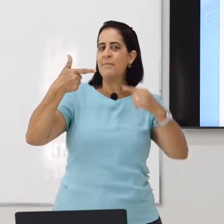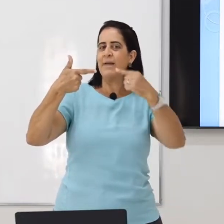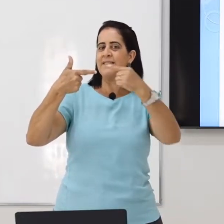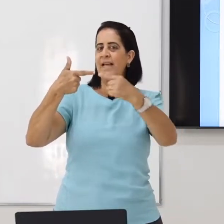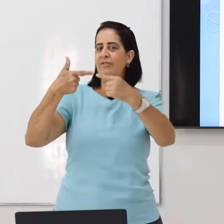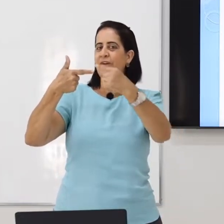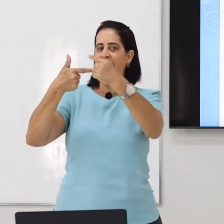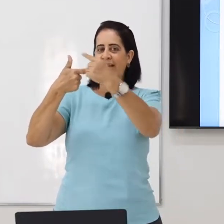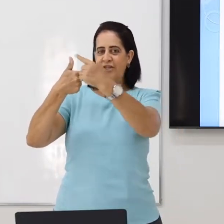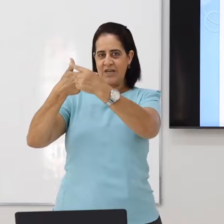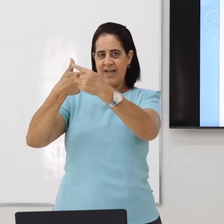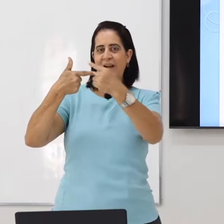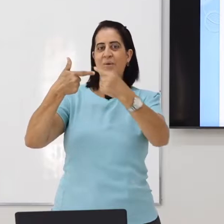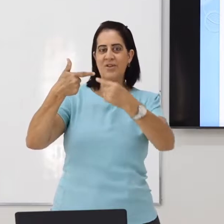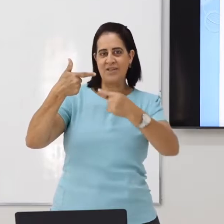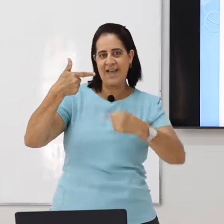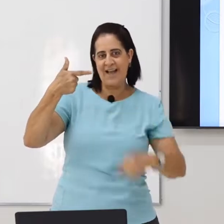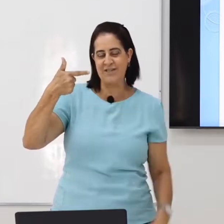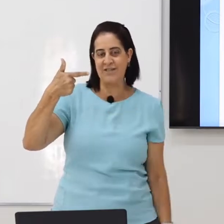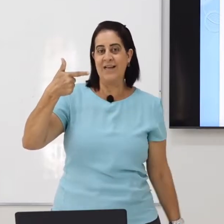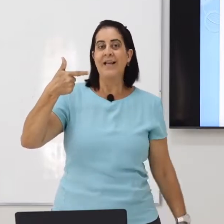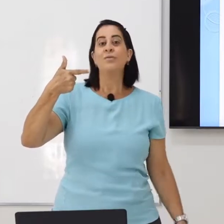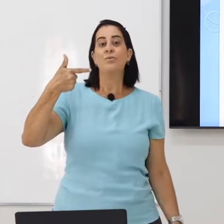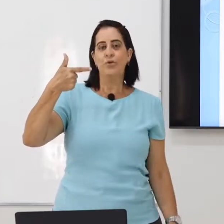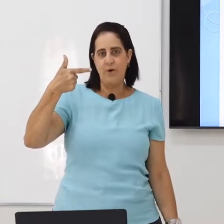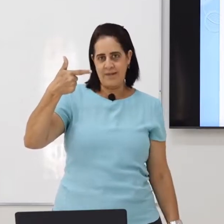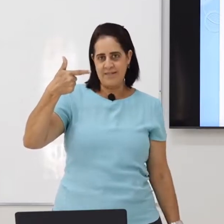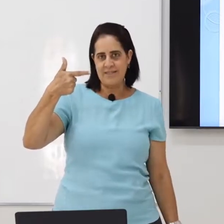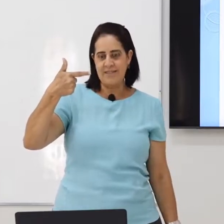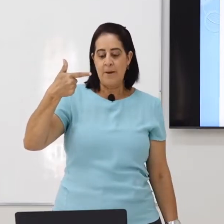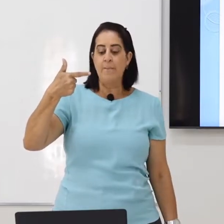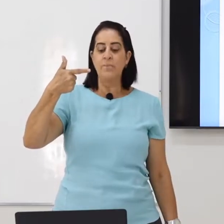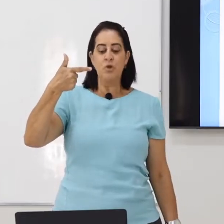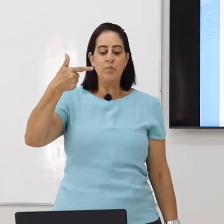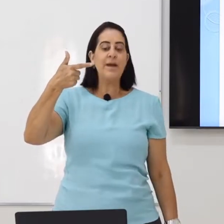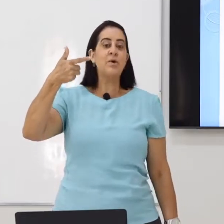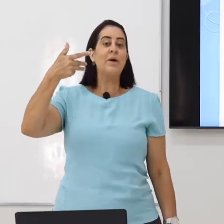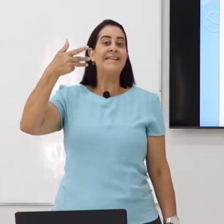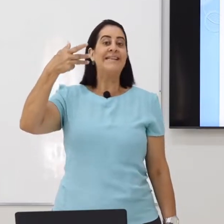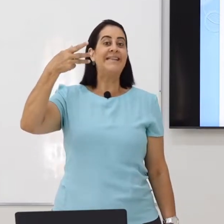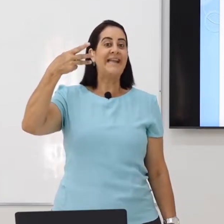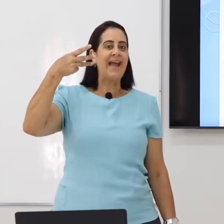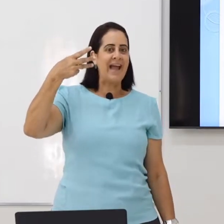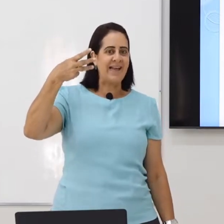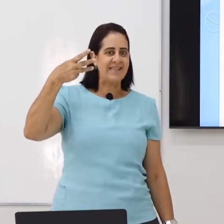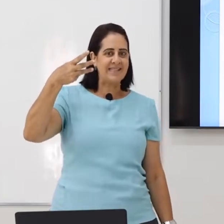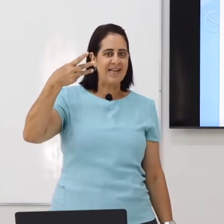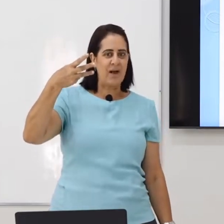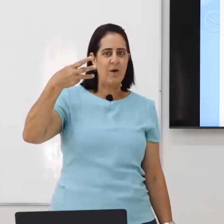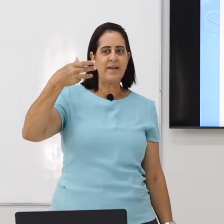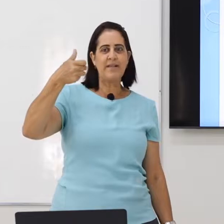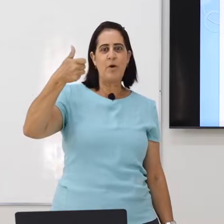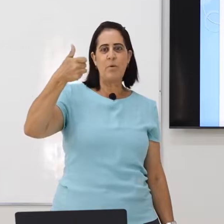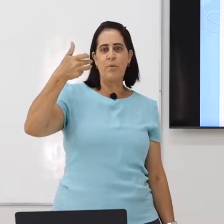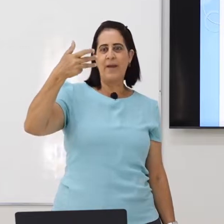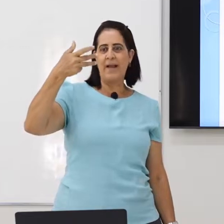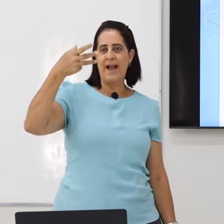esse referente, né, da quantidade. 2. Número 3. Agora, então, meu polegar